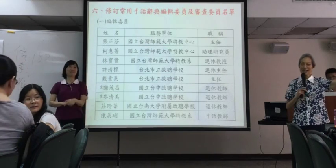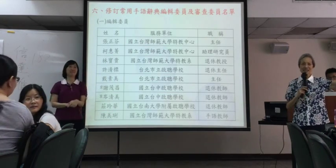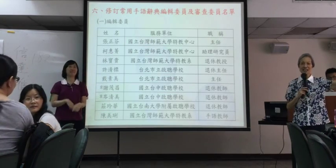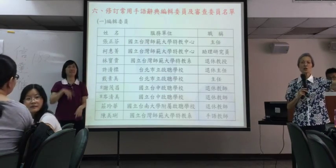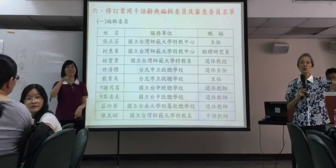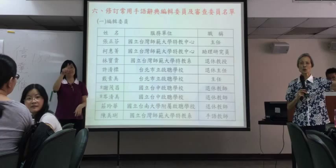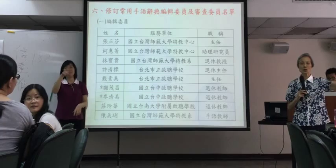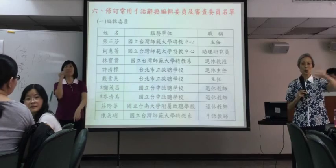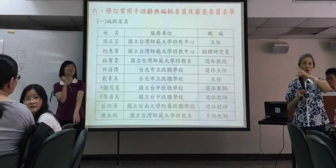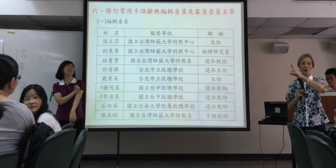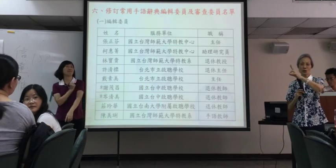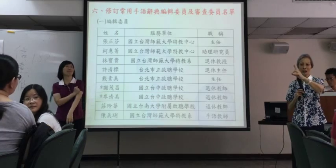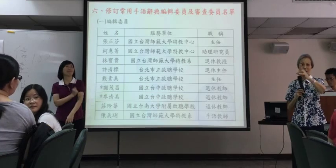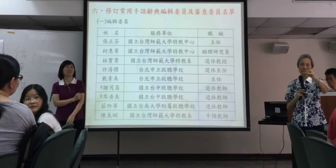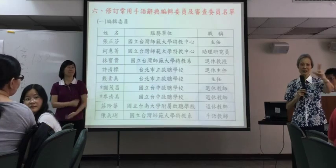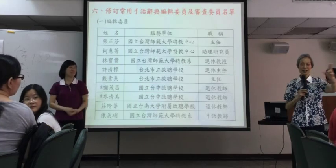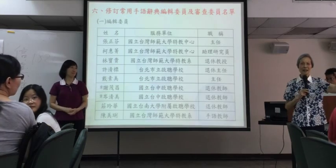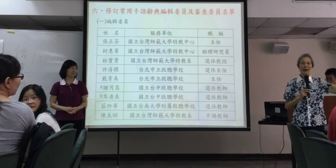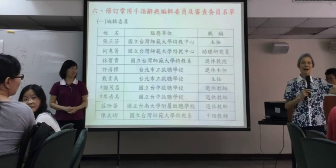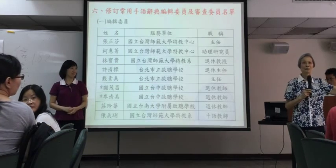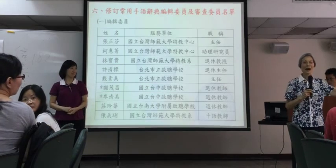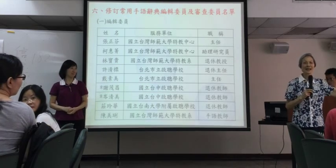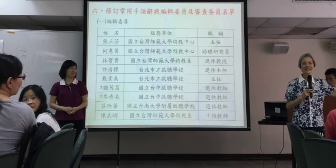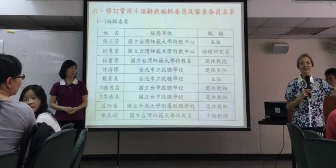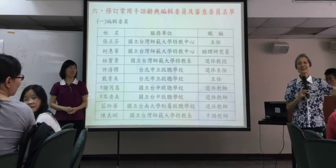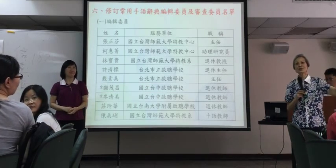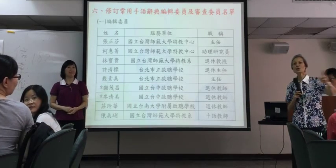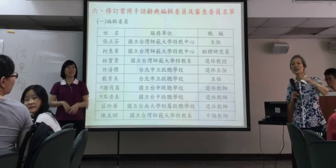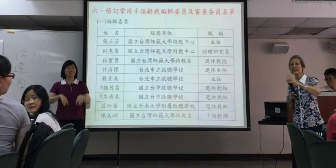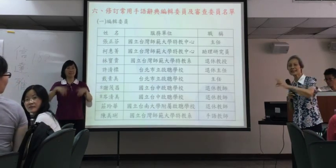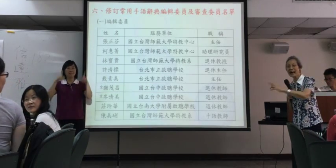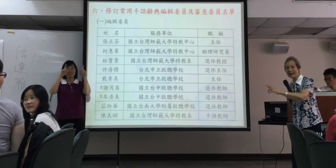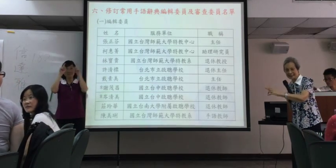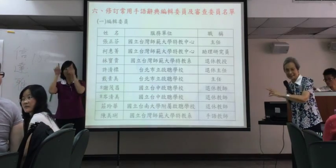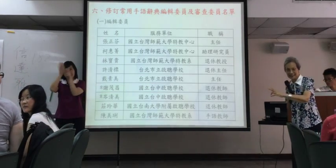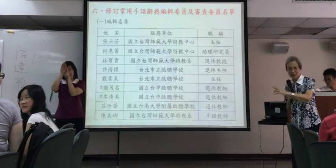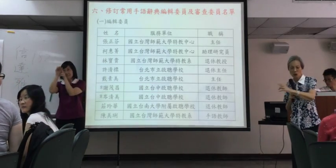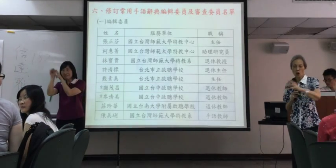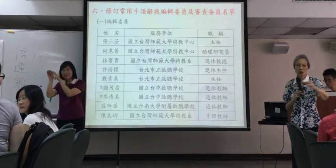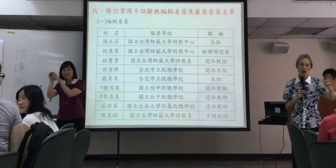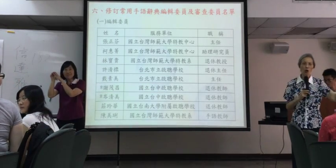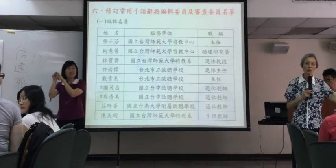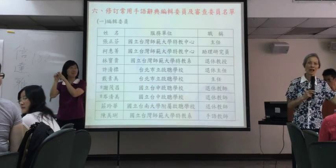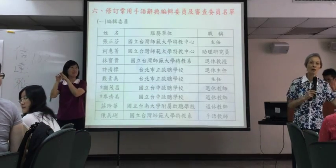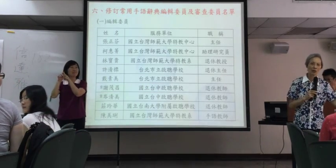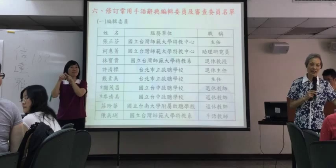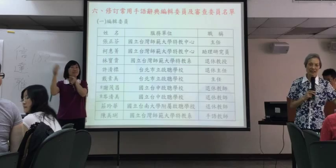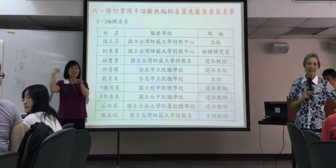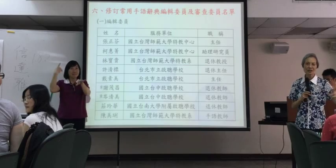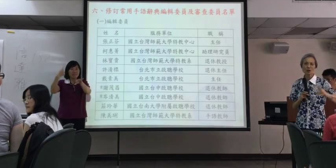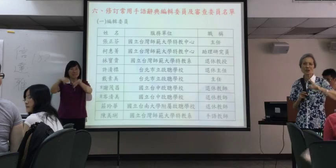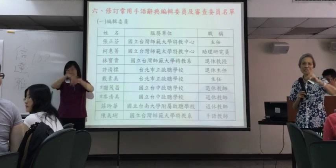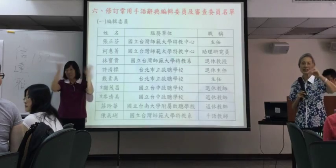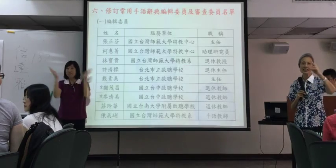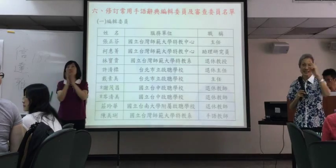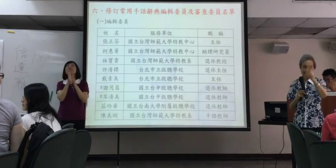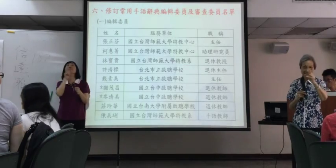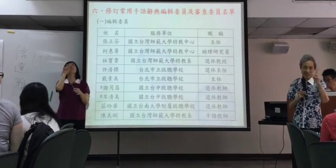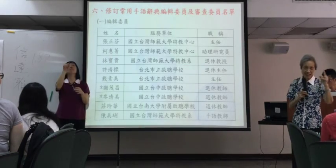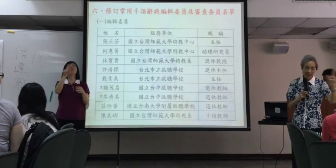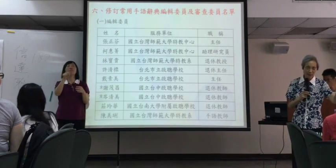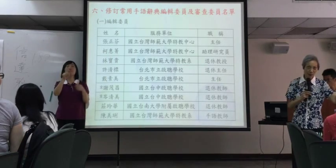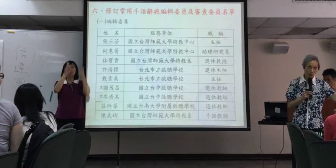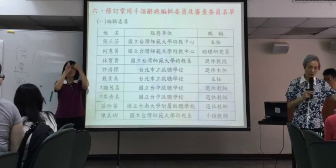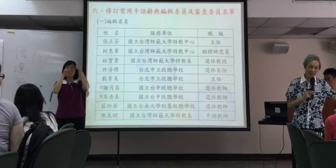他非常辛苦，所有的拍摄录影带从头到尾都是